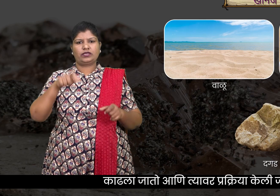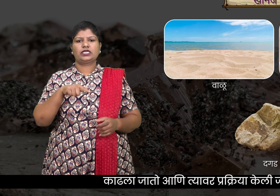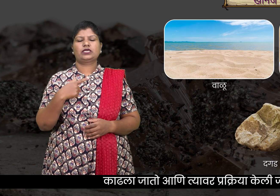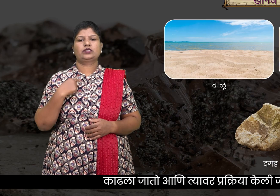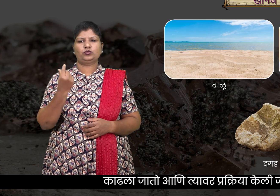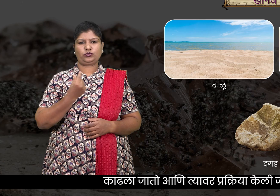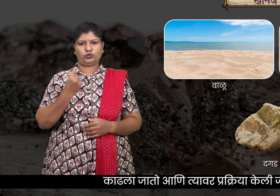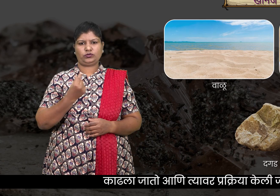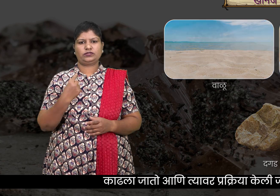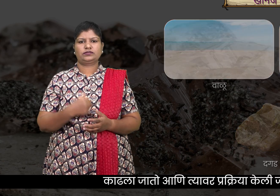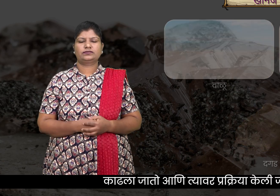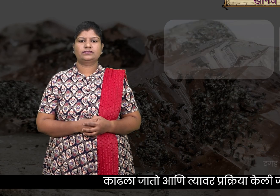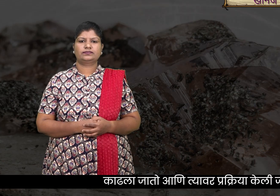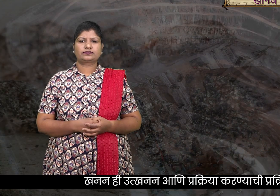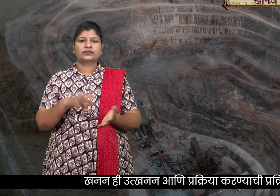जाते.